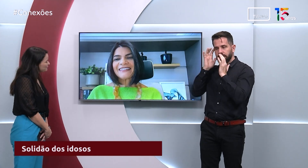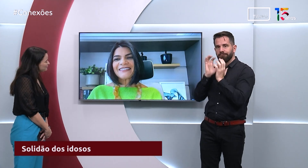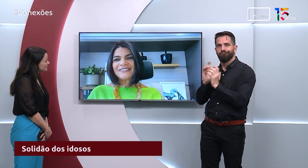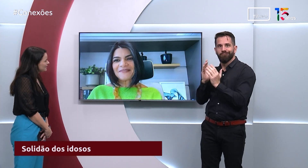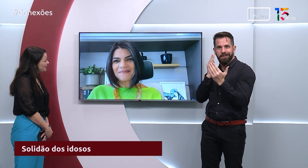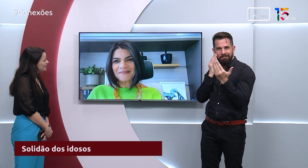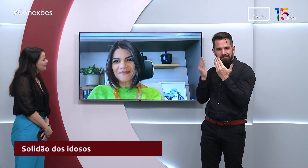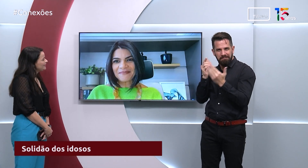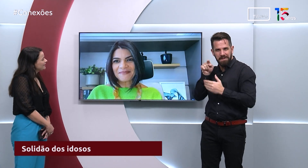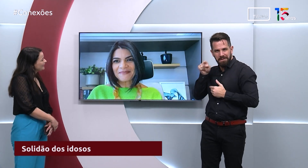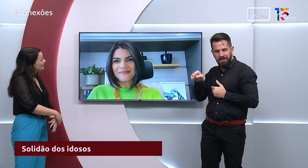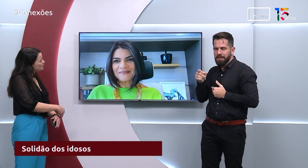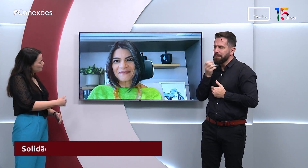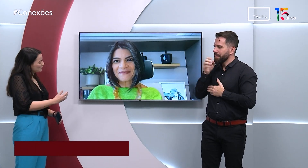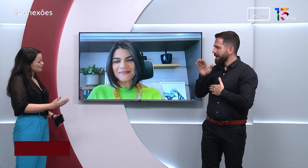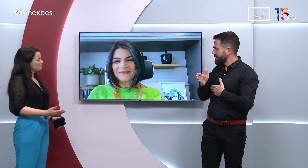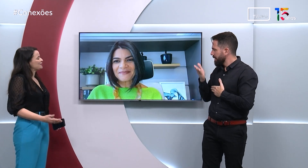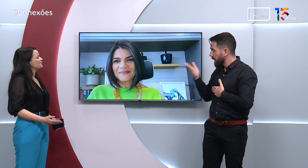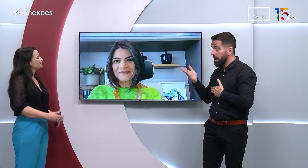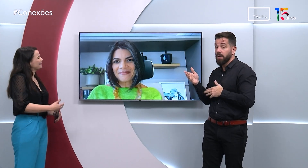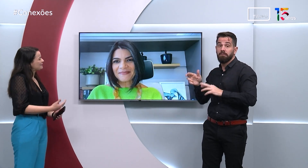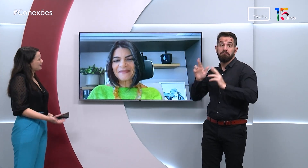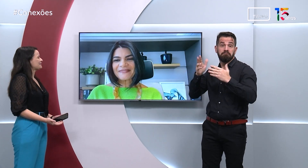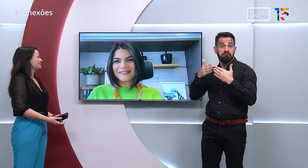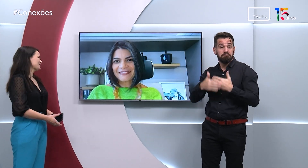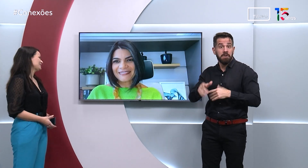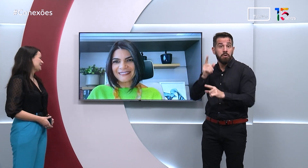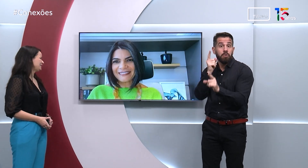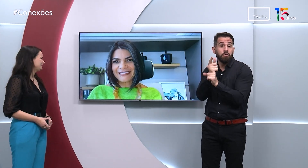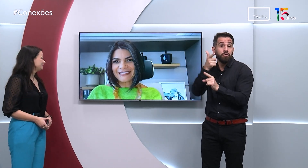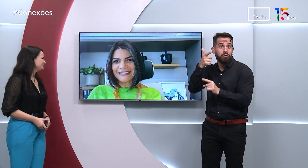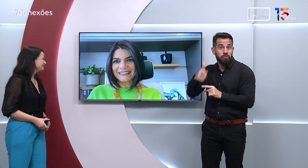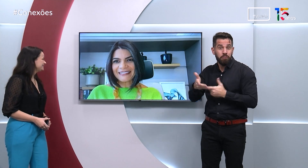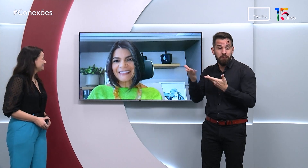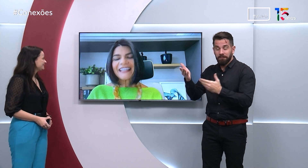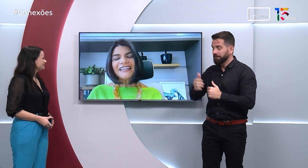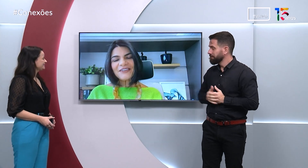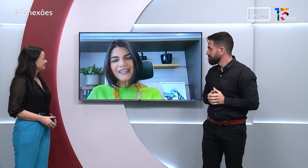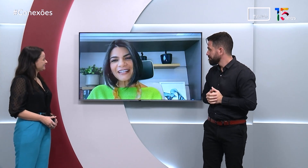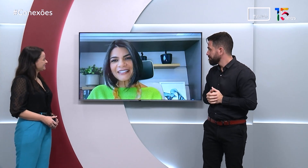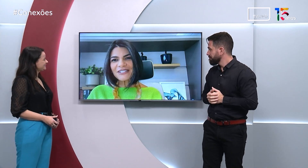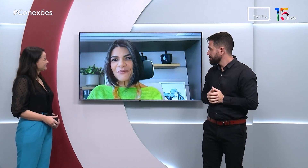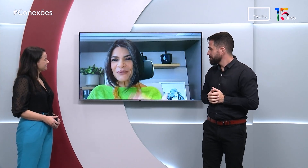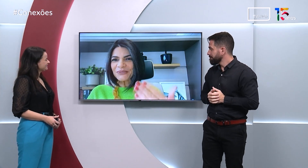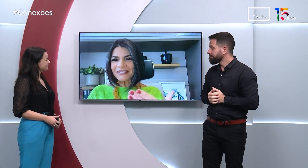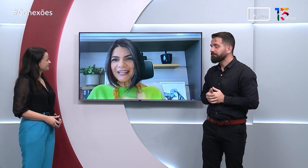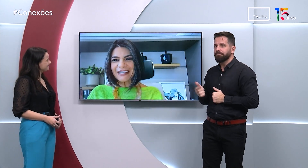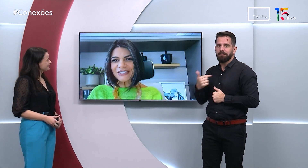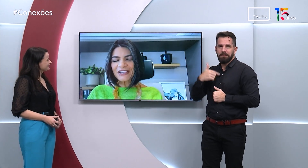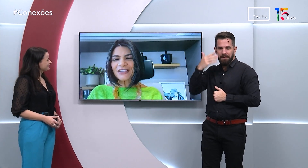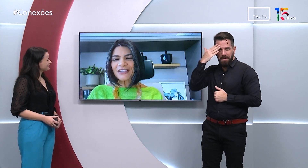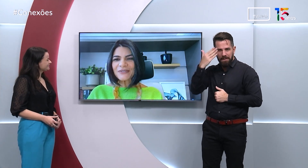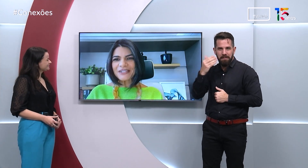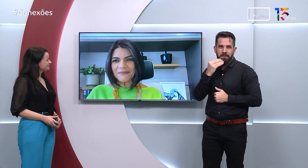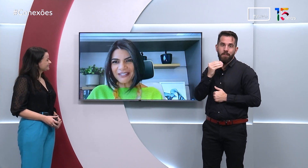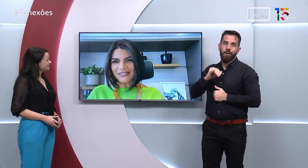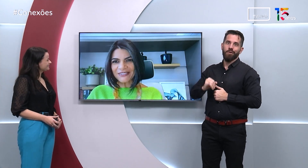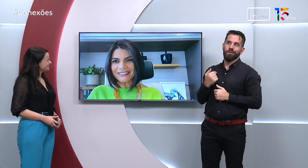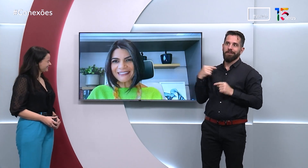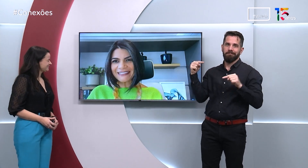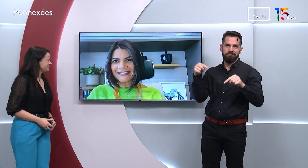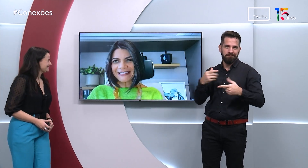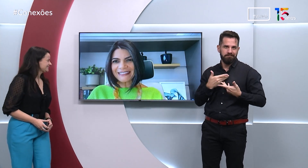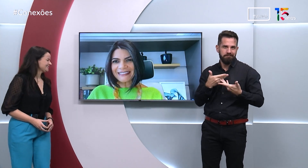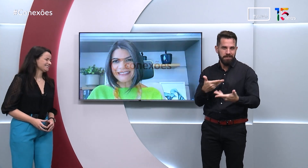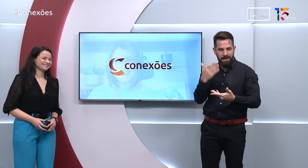ótima tarde para você e até o próximo assunto, até a próxima discussão. Eu que agradeço a oportunidade, gente. Um grande